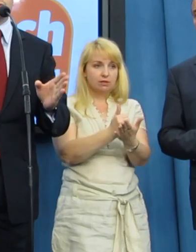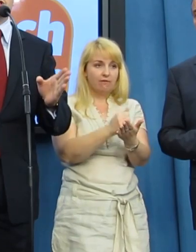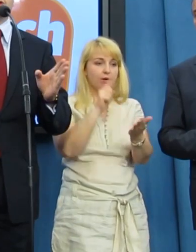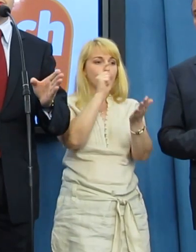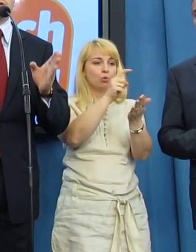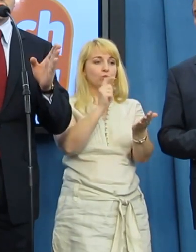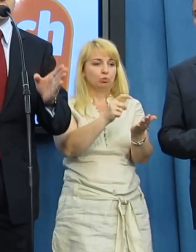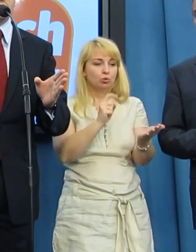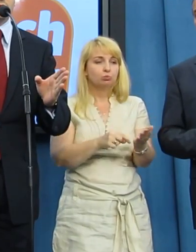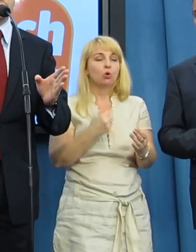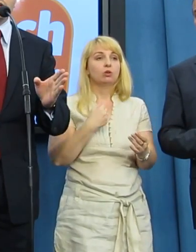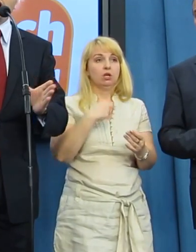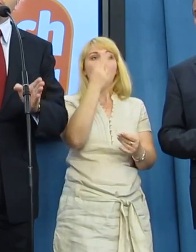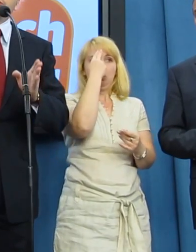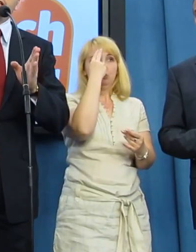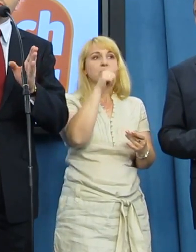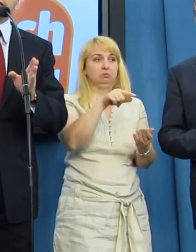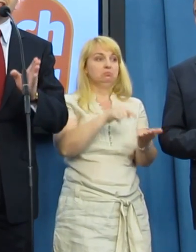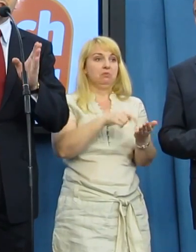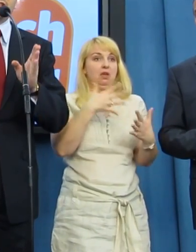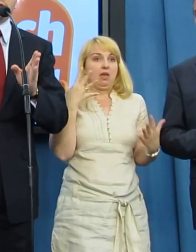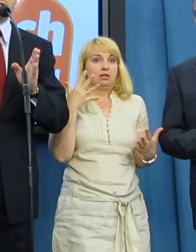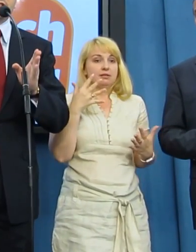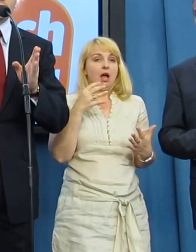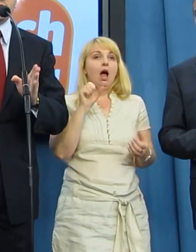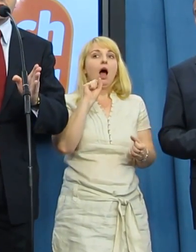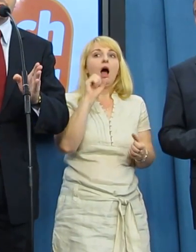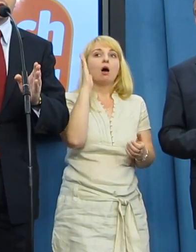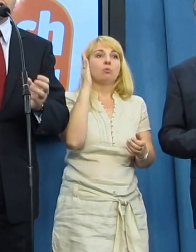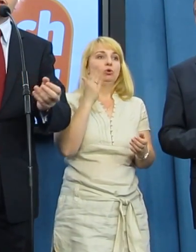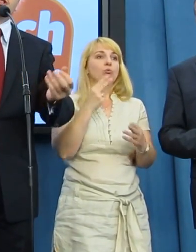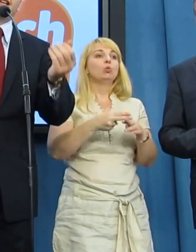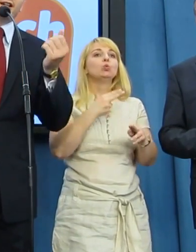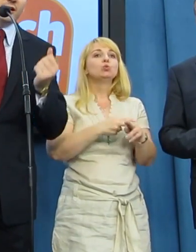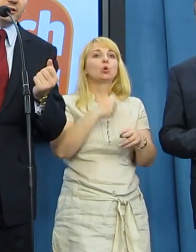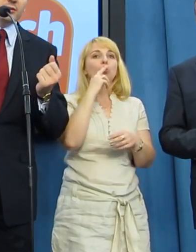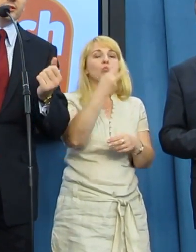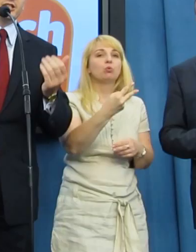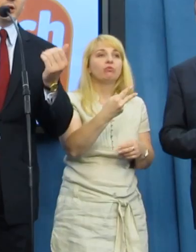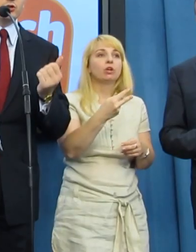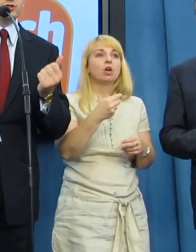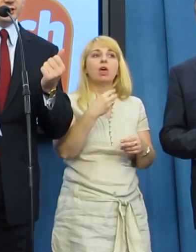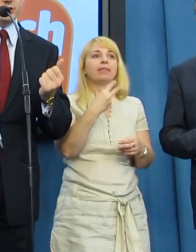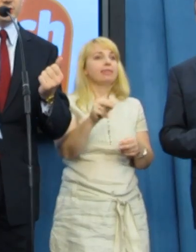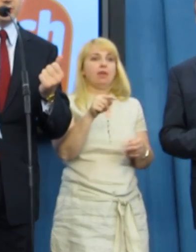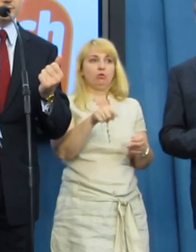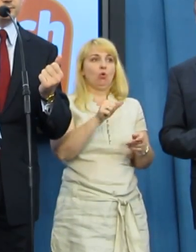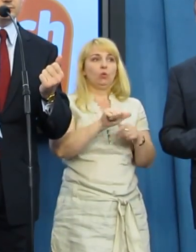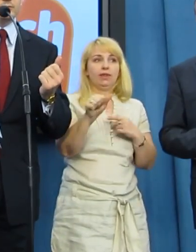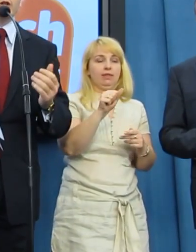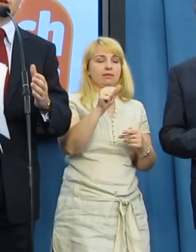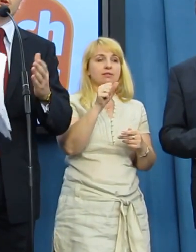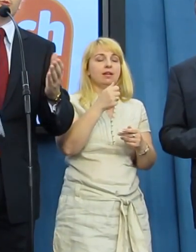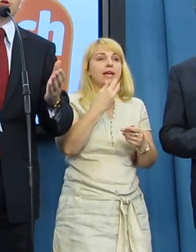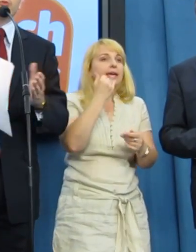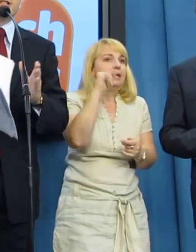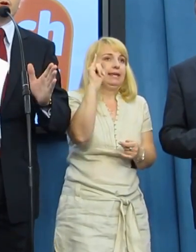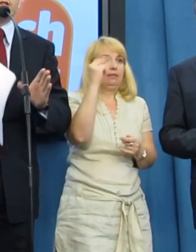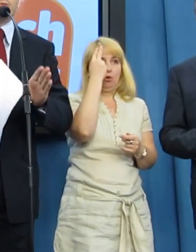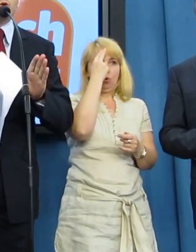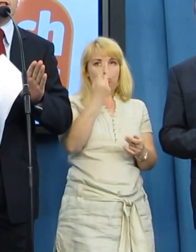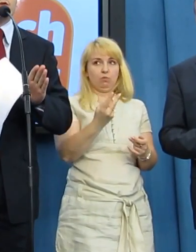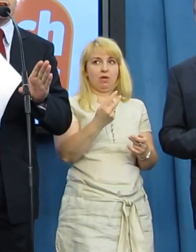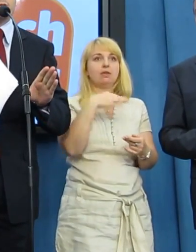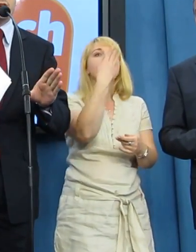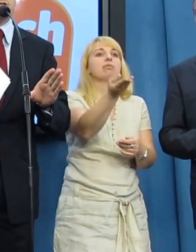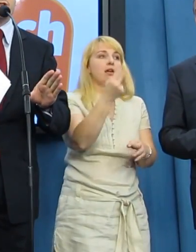ZUS-u, że postępuje w sposób właściwy, a potem ta interpretacja się zmienia, to dostaje kary za działalność wstecz, tak? No bo to